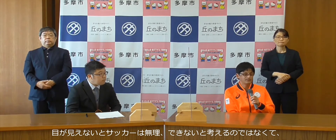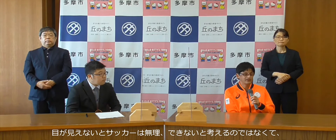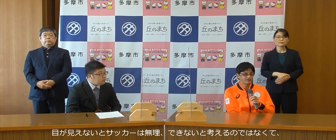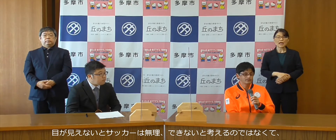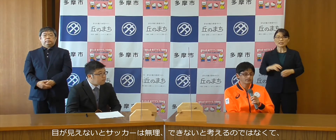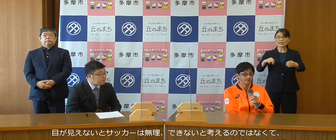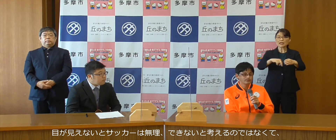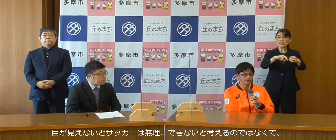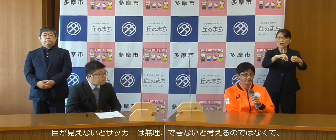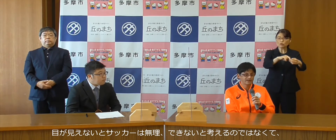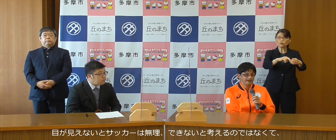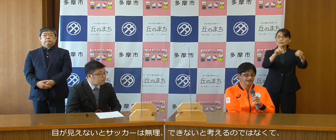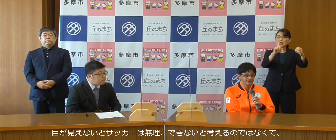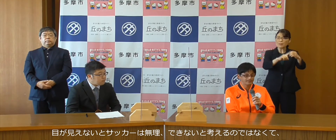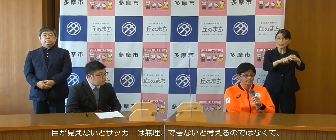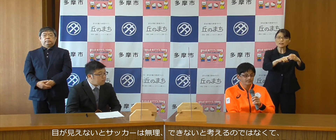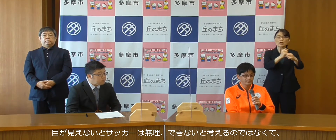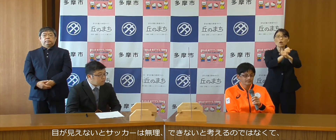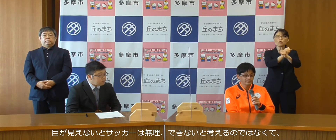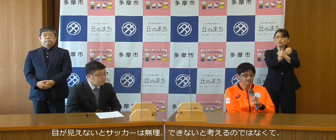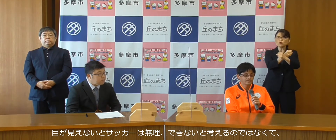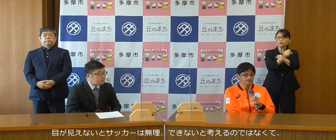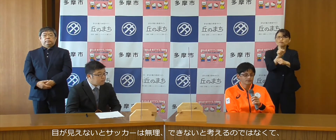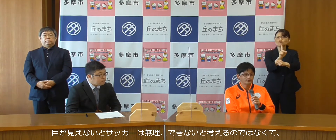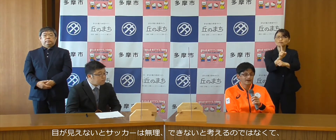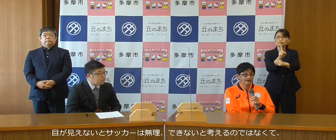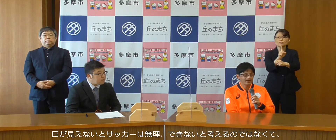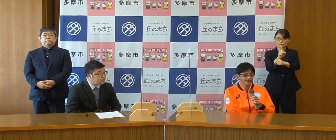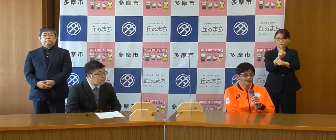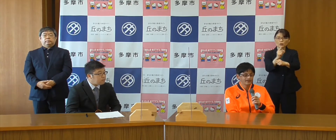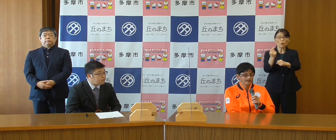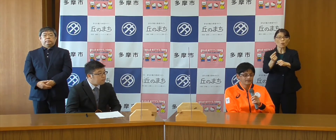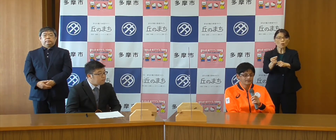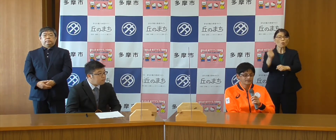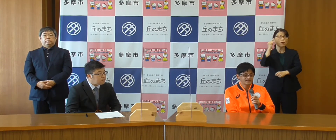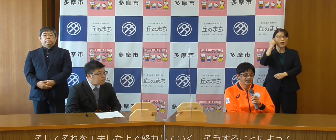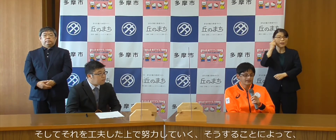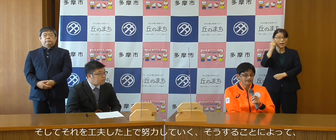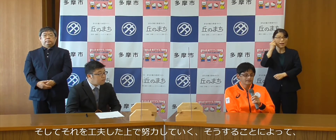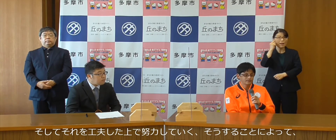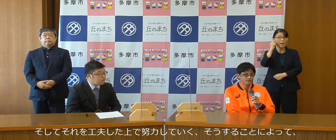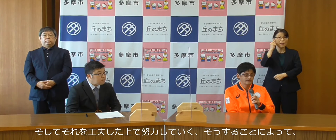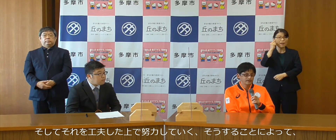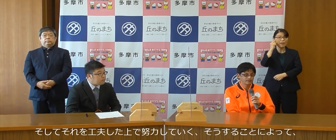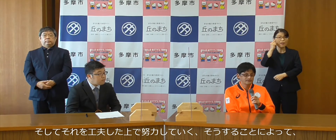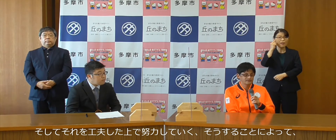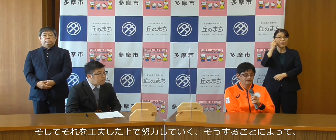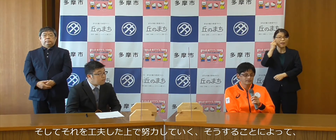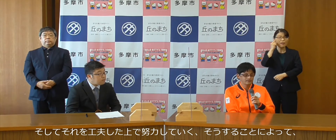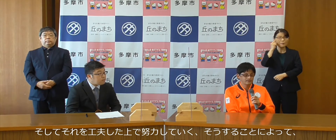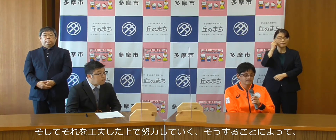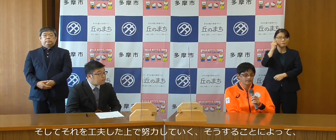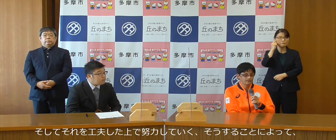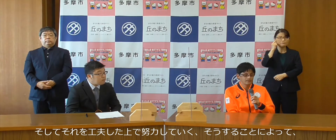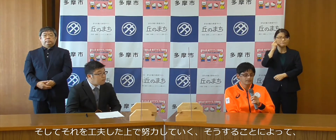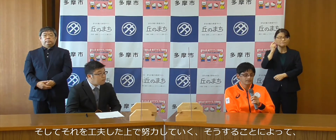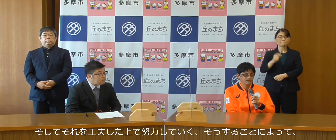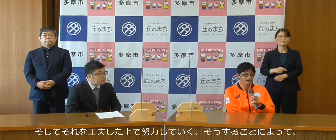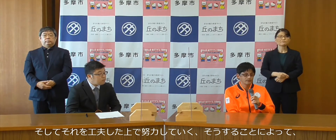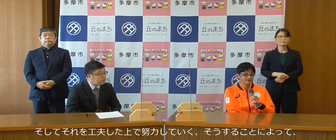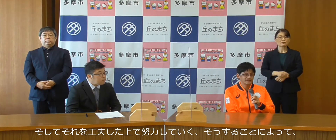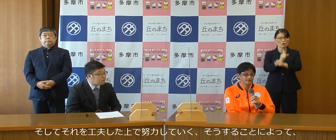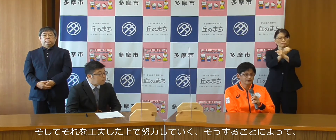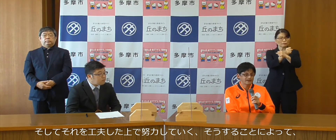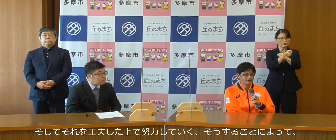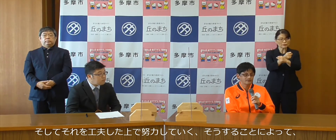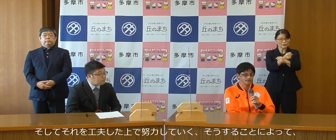をするためにはどういう工夫をすればいいかということを考え、そしてそれを工